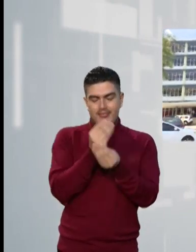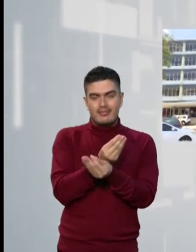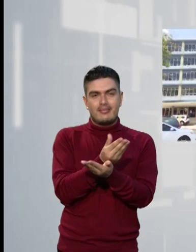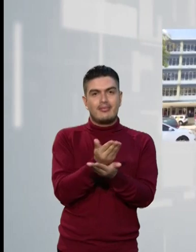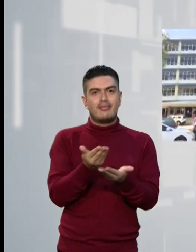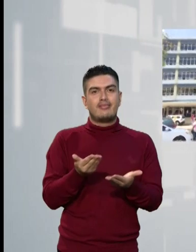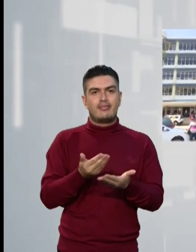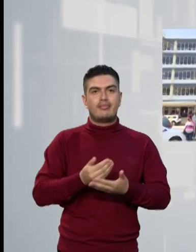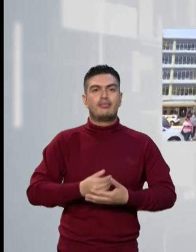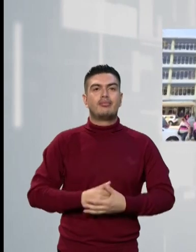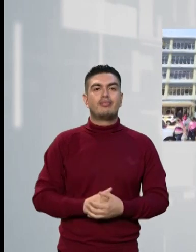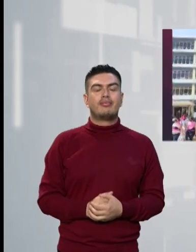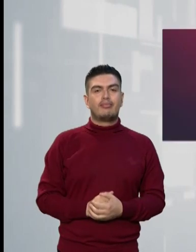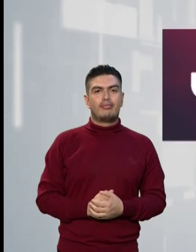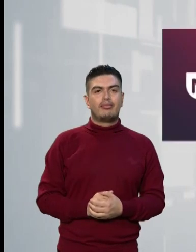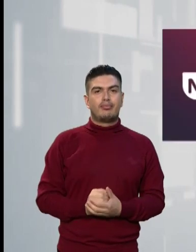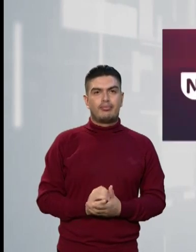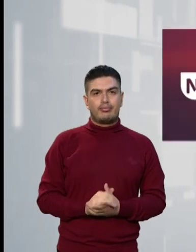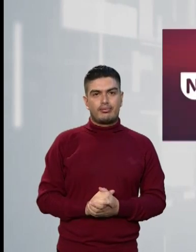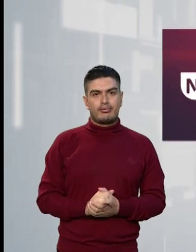informó Janet